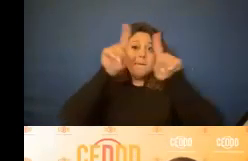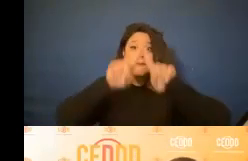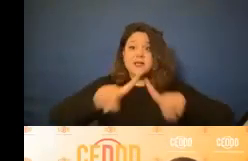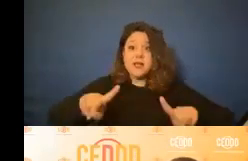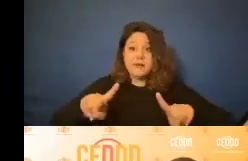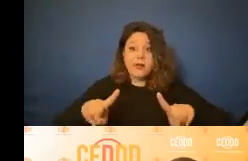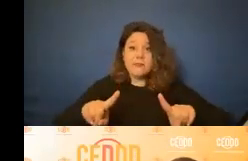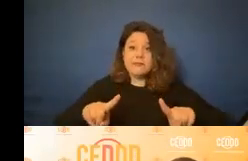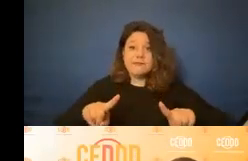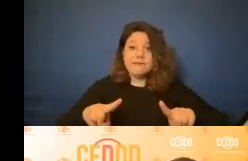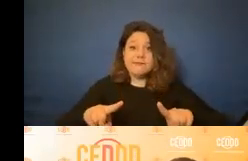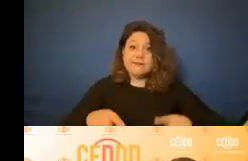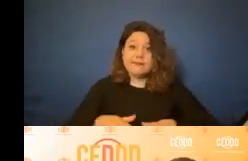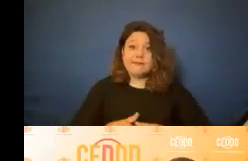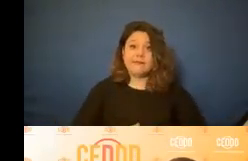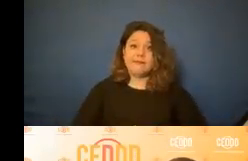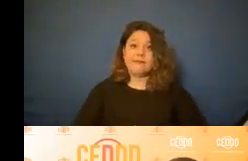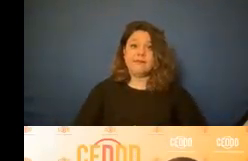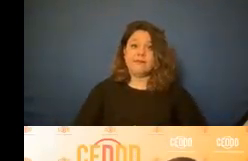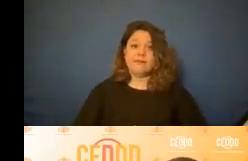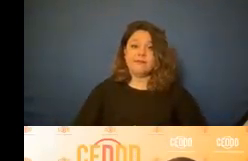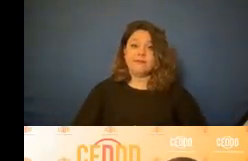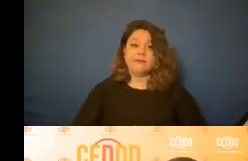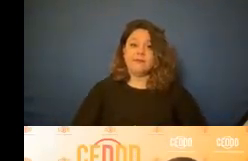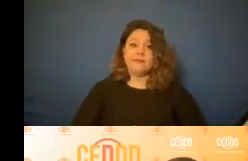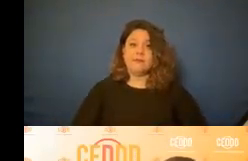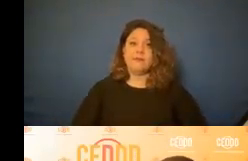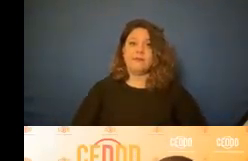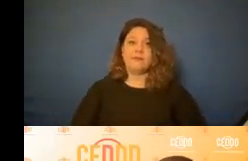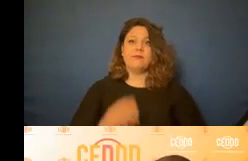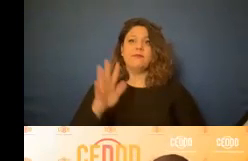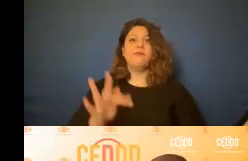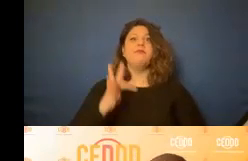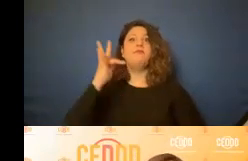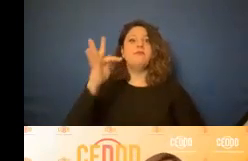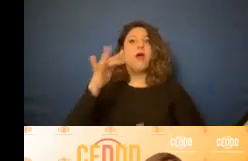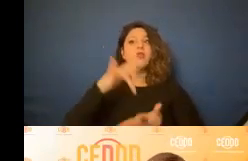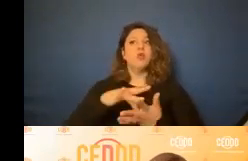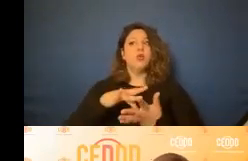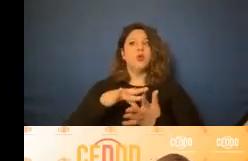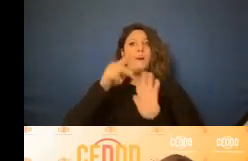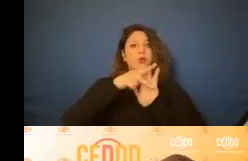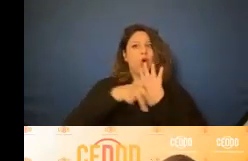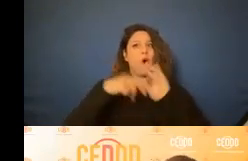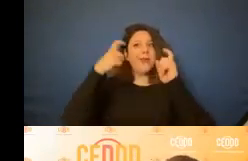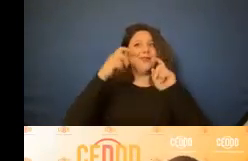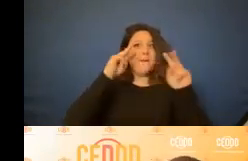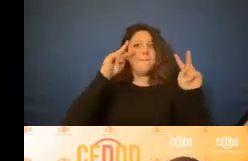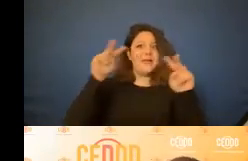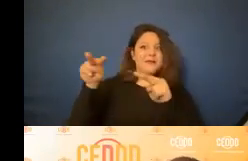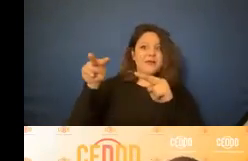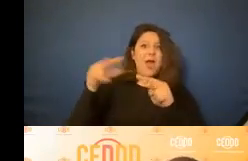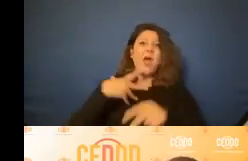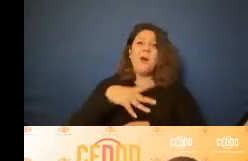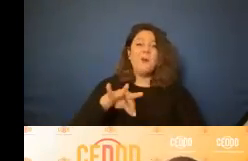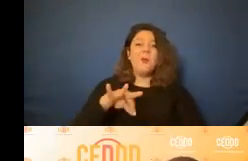encima, cuando con los protocolos, ¿no? Intentamos visibilizar, pues quizá no sea la mejor manera. Bueno,